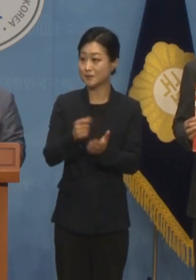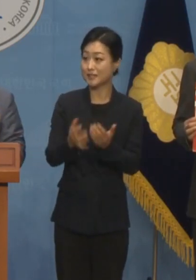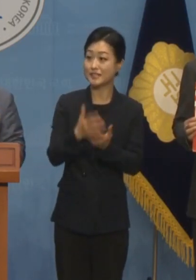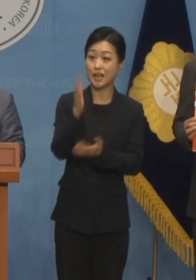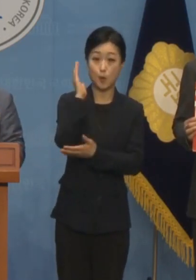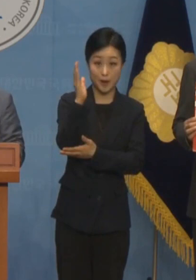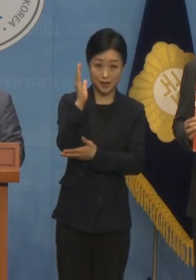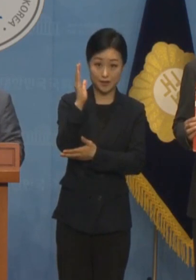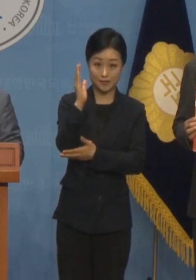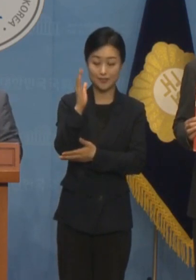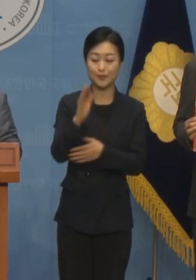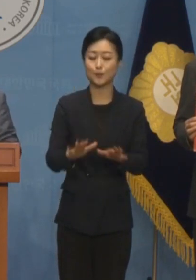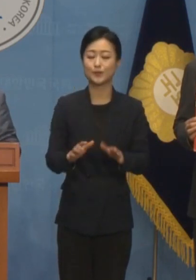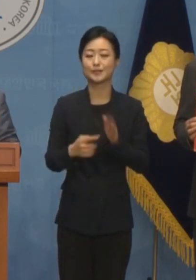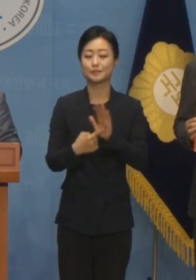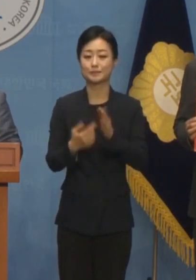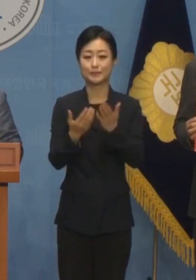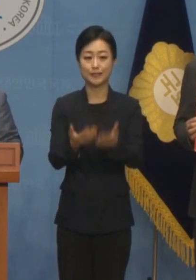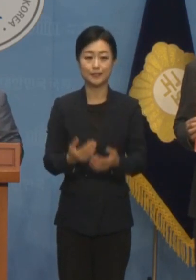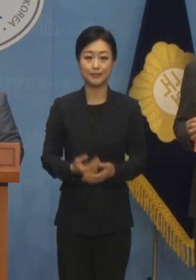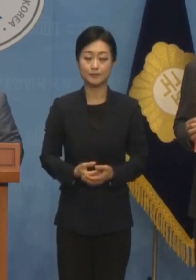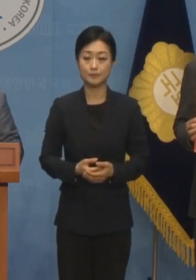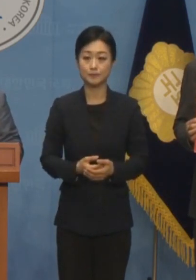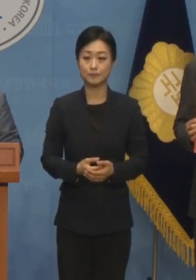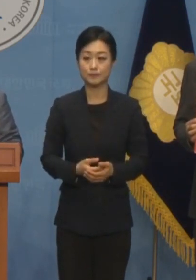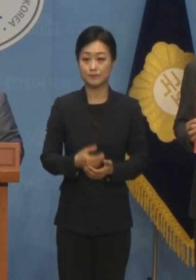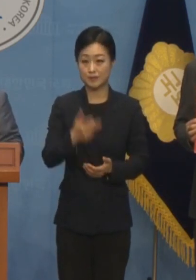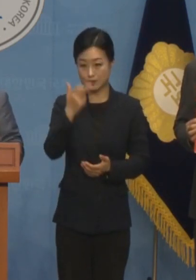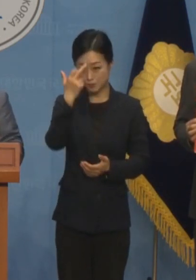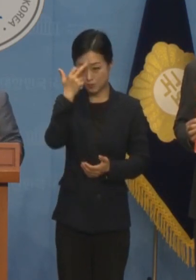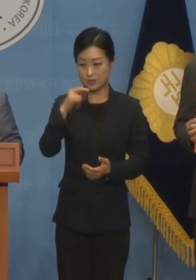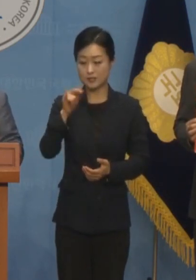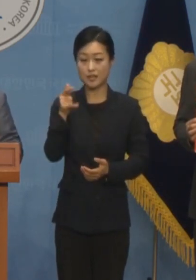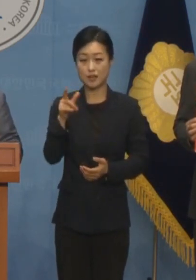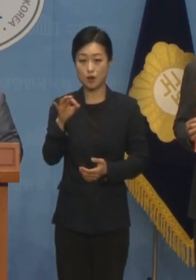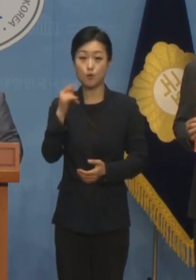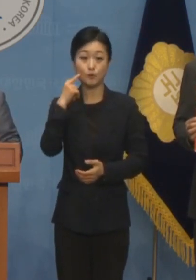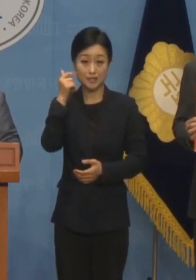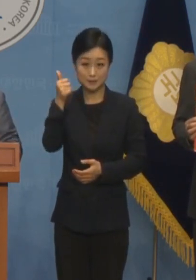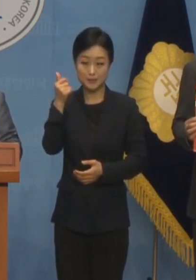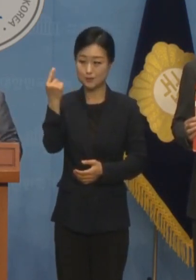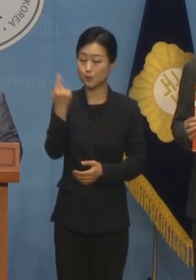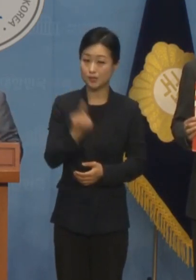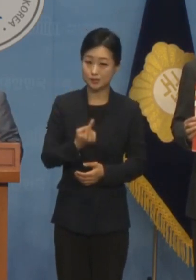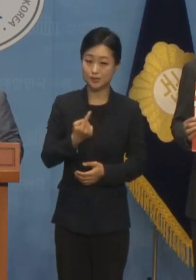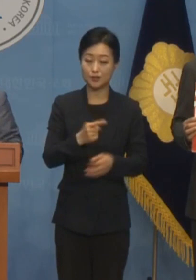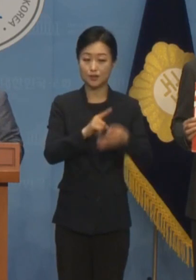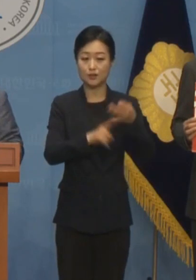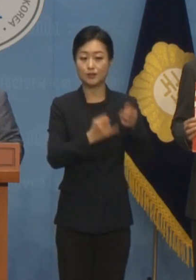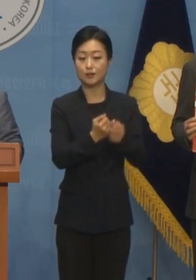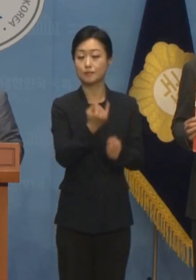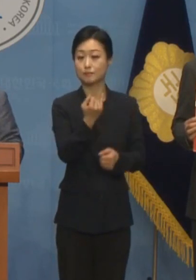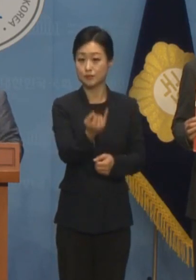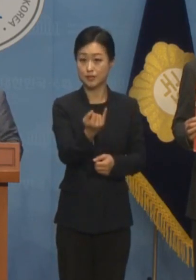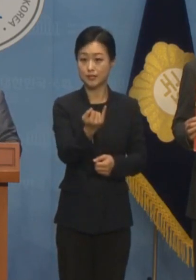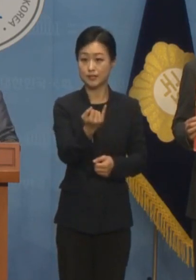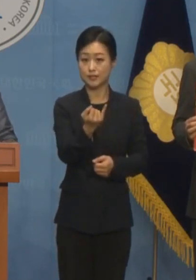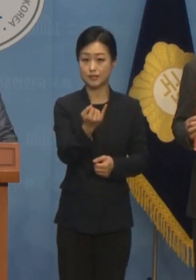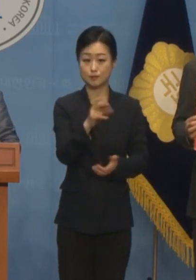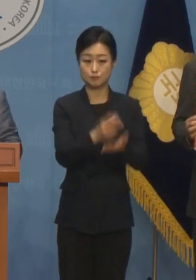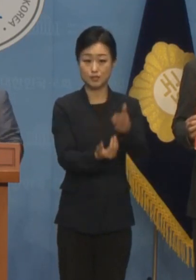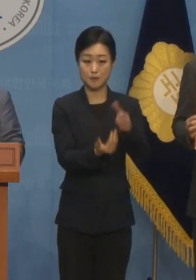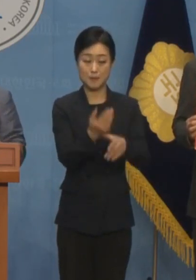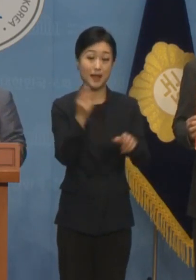주셔서 오늘 자리가 마련됐습니다. 최재형 목사님이 오셔서 직접 오늘 김건희 게이트